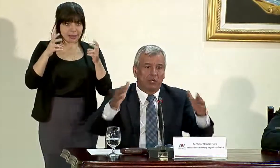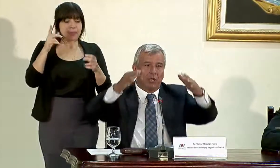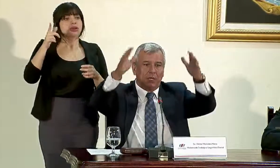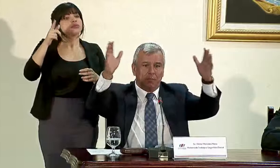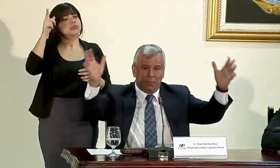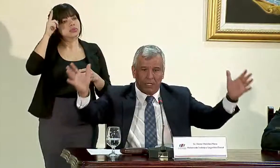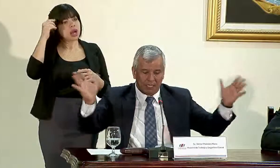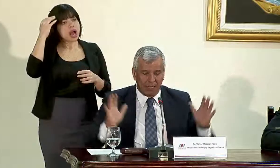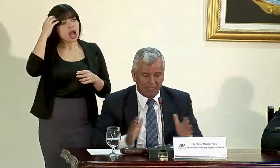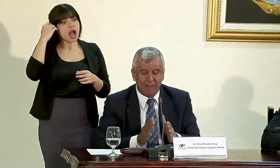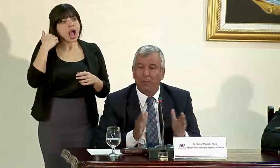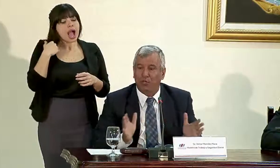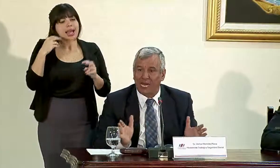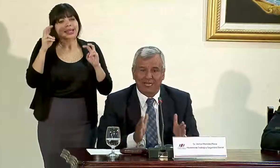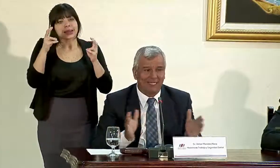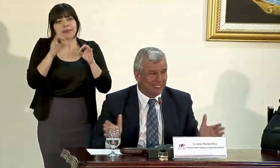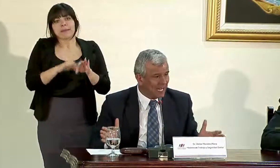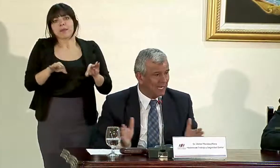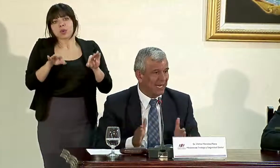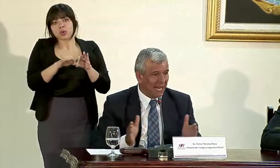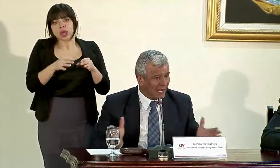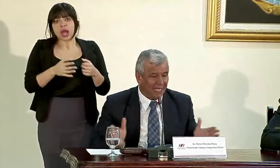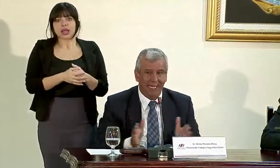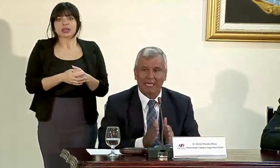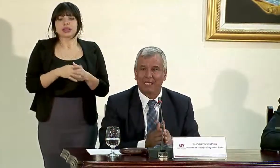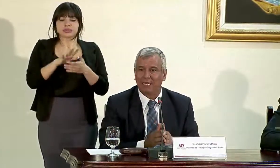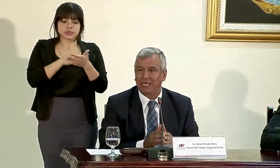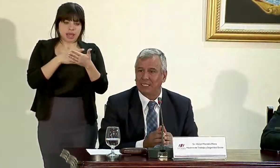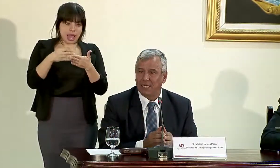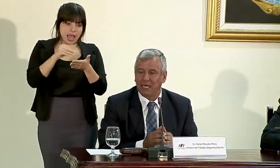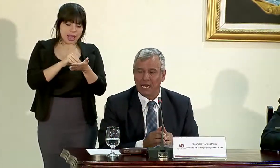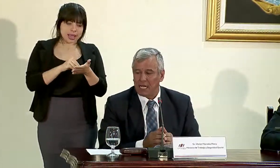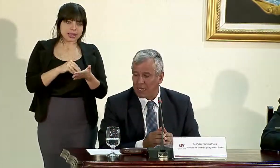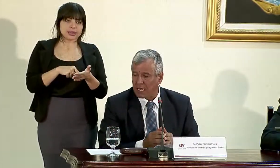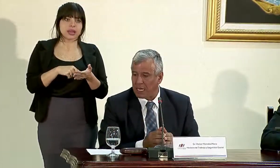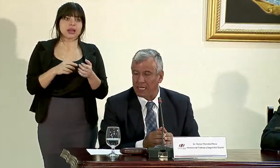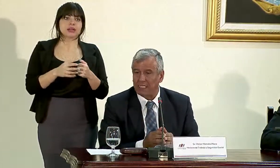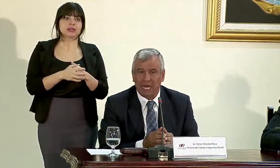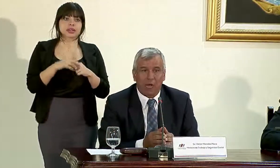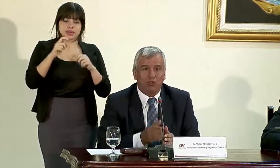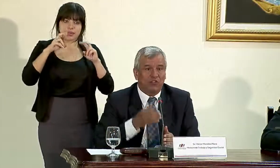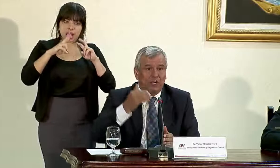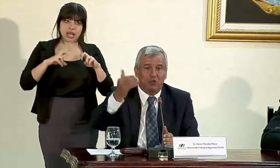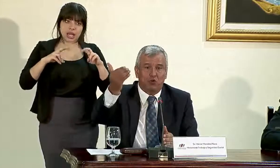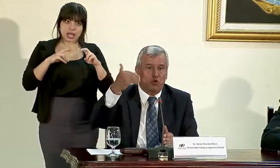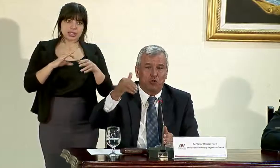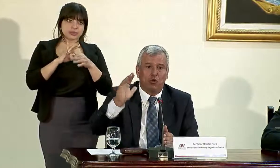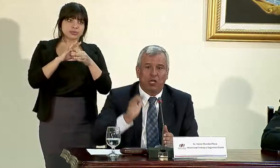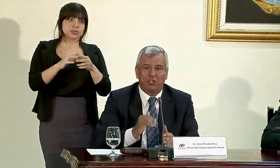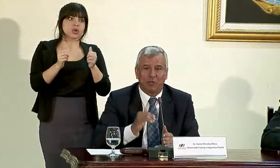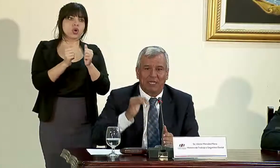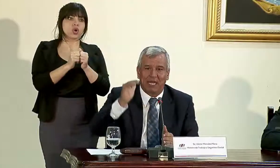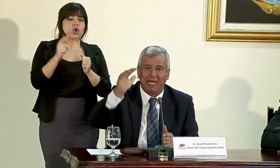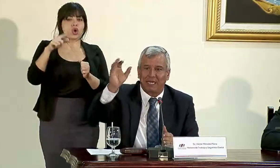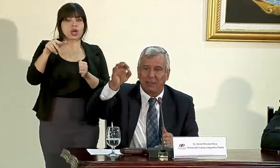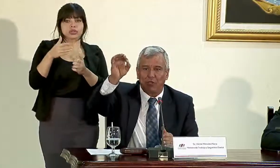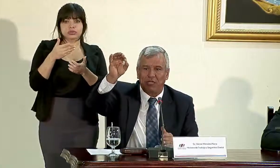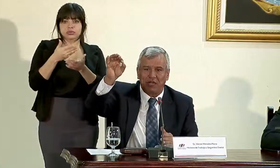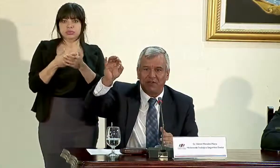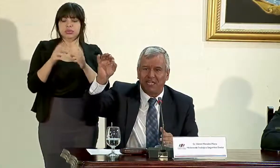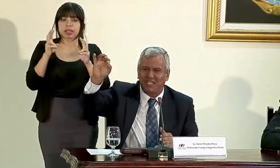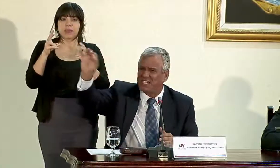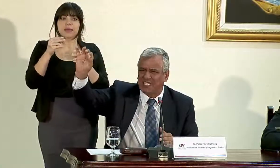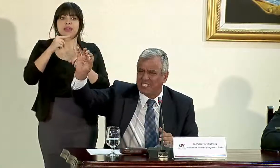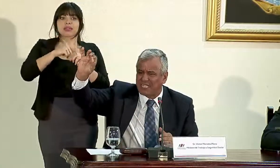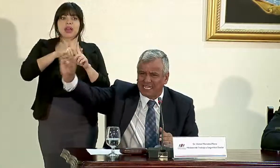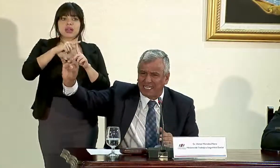luego que hay temas importantes que están en la agenda y que tienen que ser analizados en relación con lo que ellos plantean en términos de